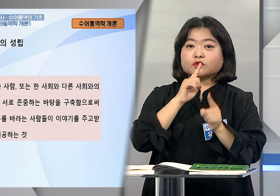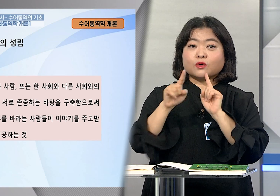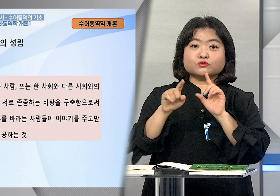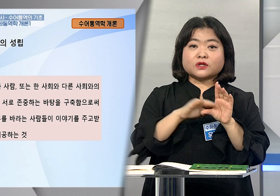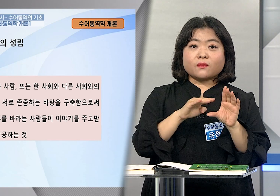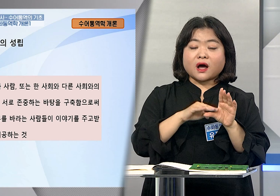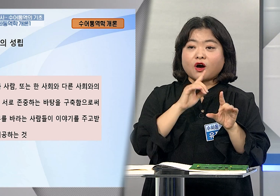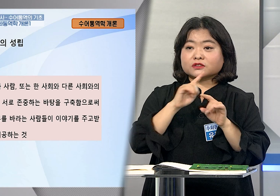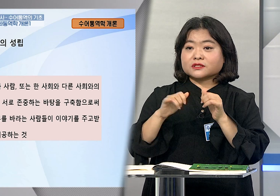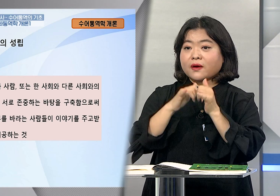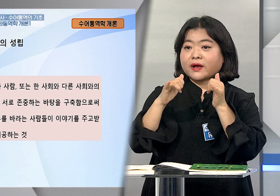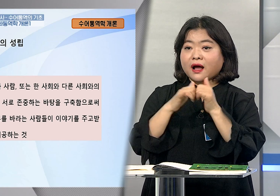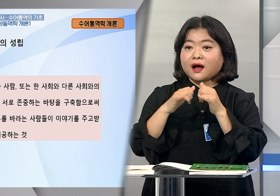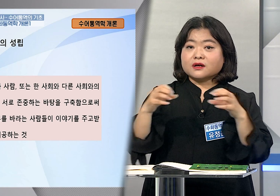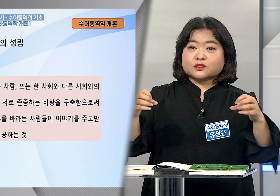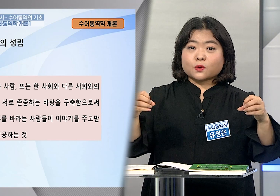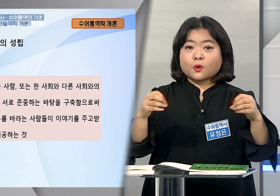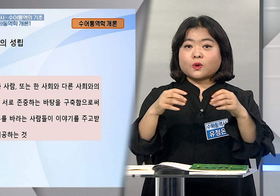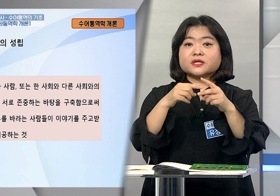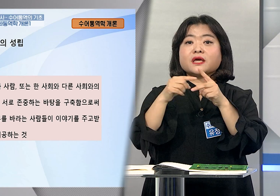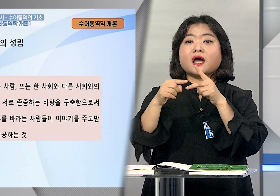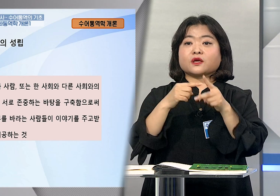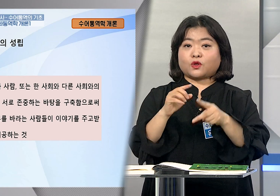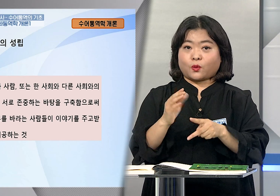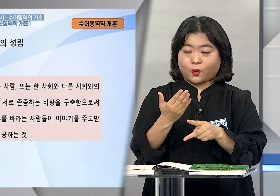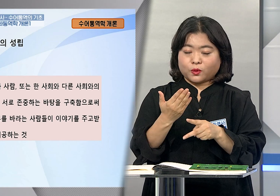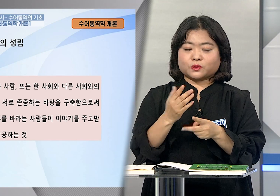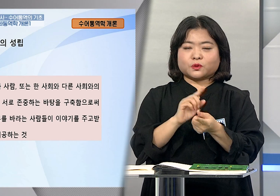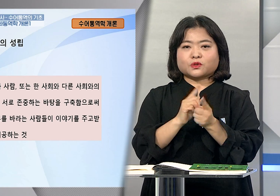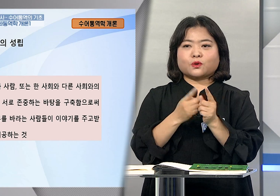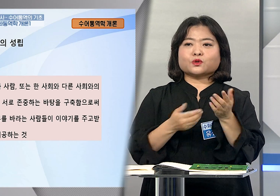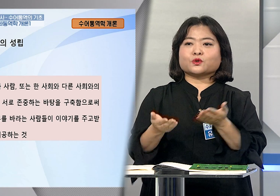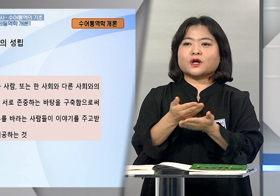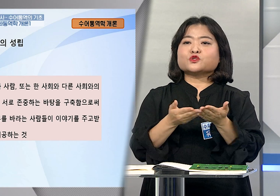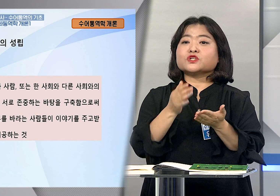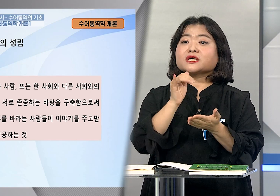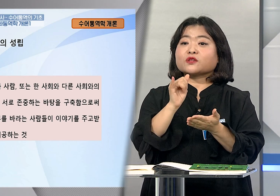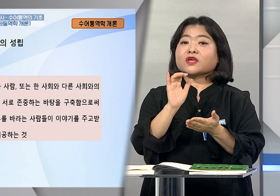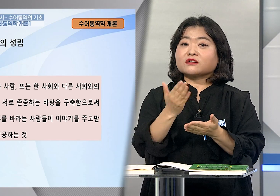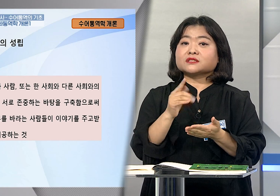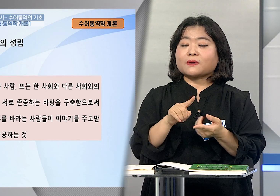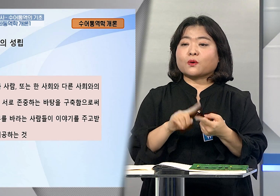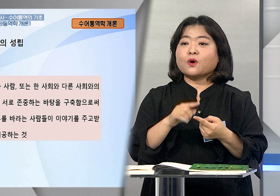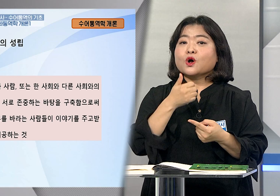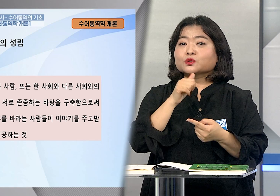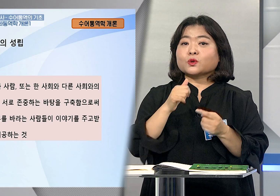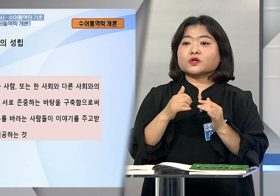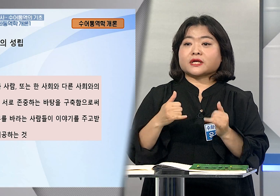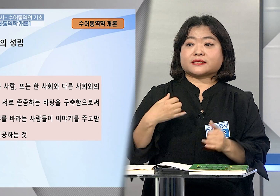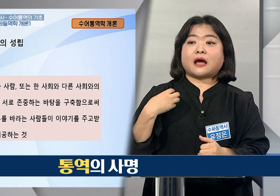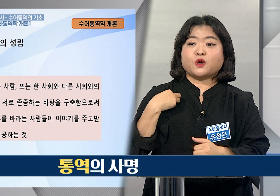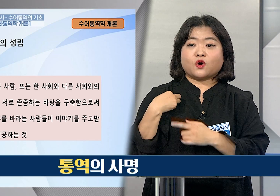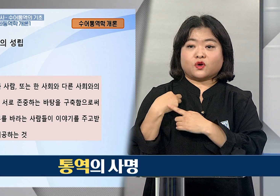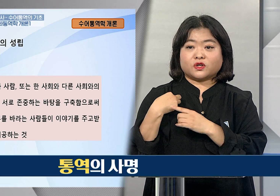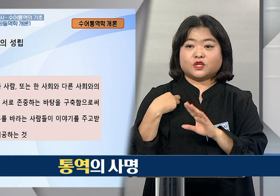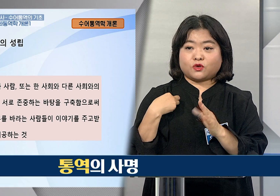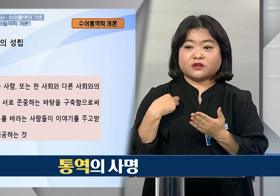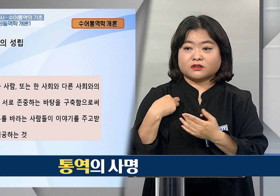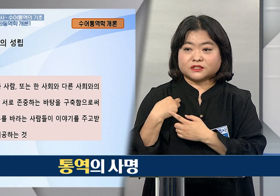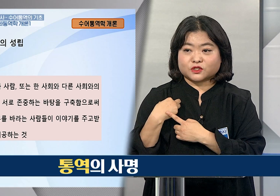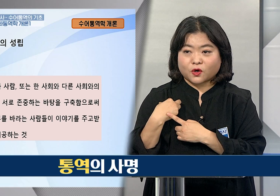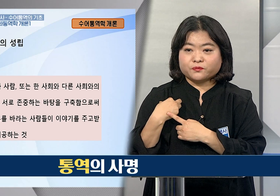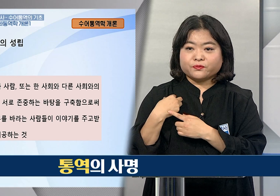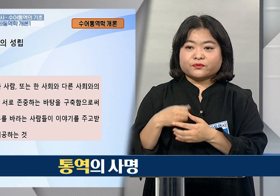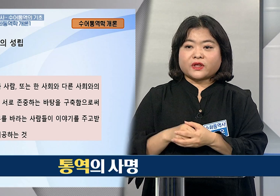이 언어 문화와 언어 사회가 서로 이해하게 되고 또 서로 교류할 수 있게 되는 것이 바로 통역사의 사명이